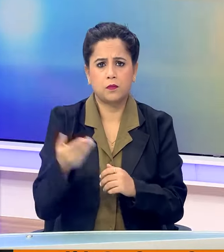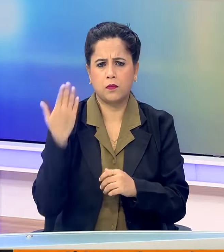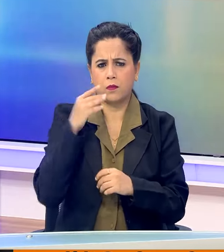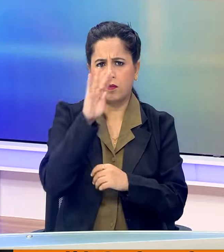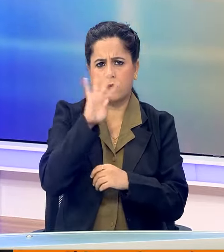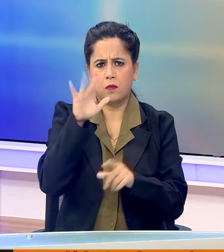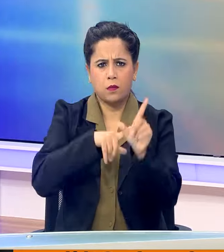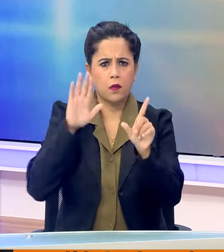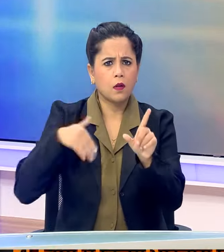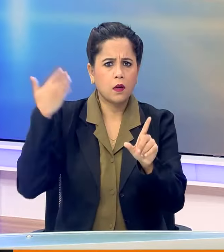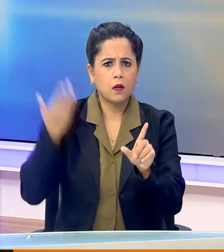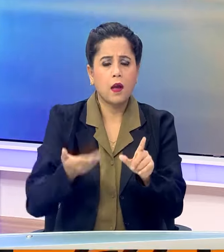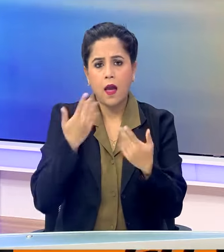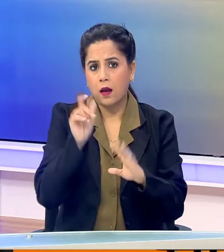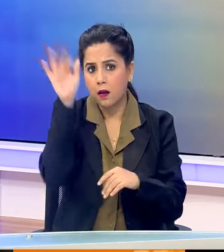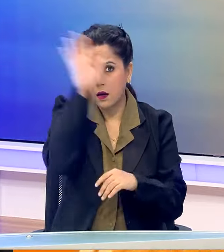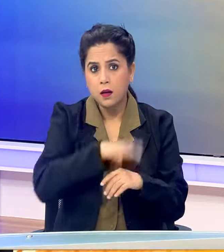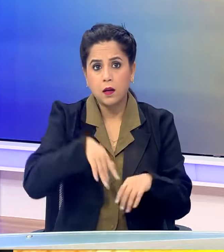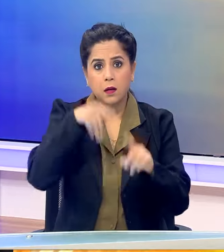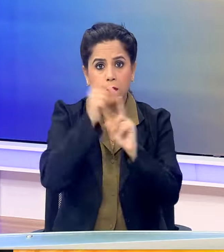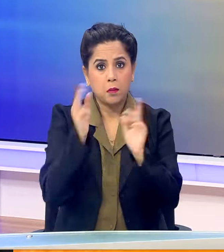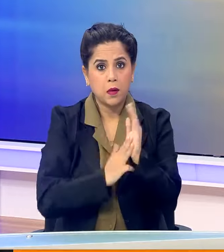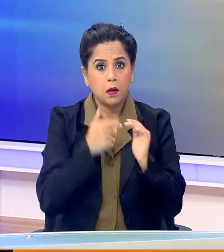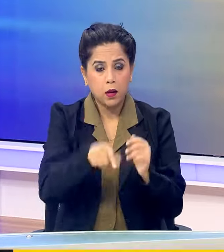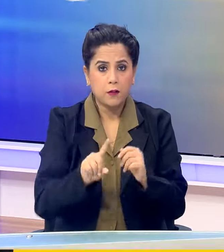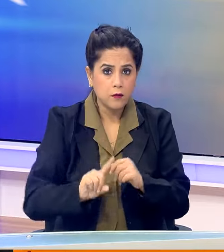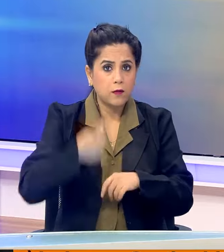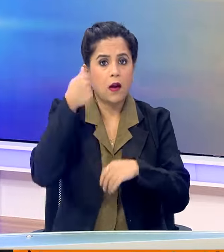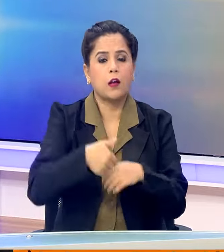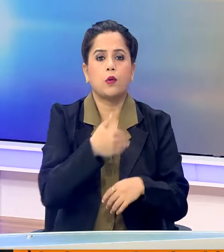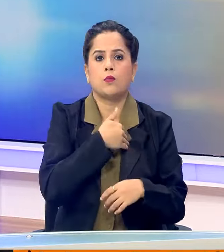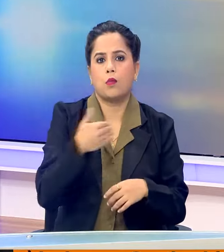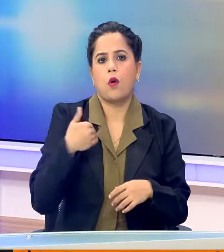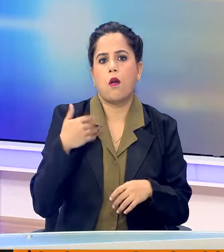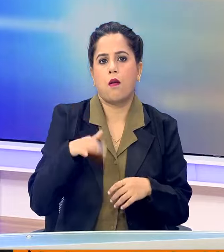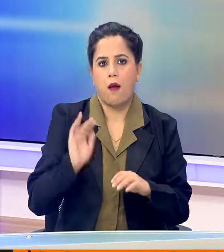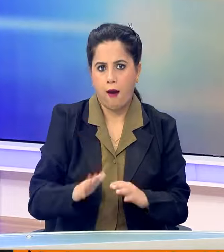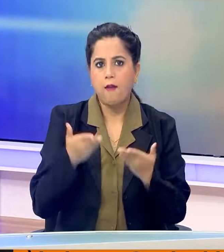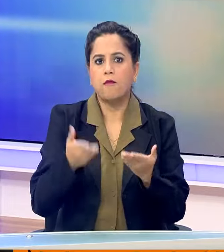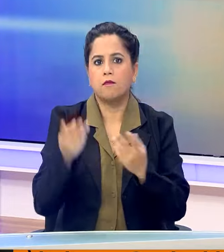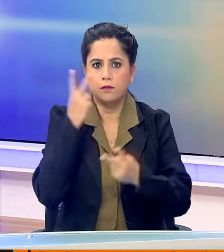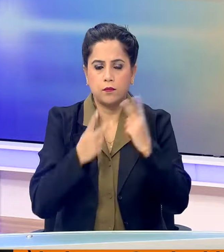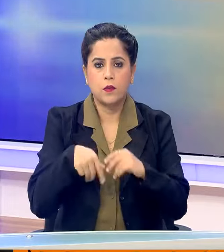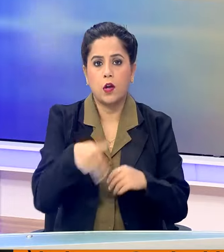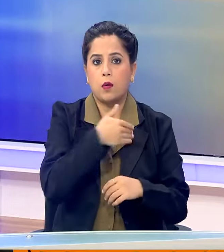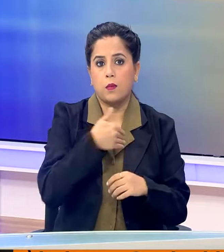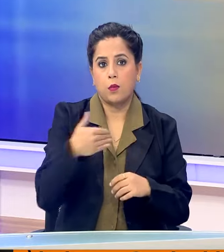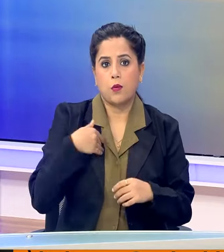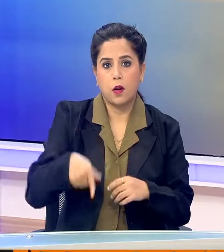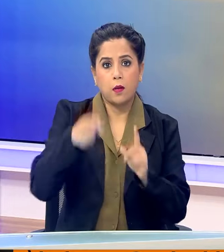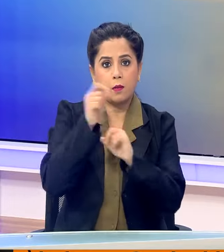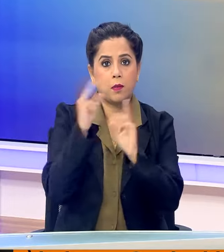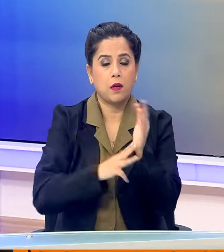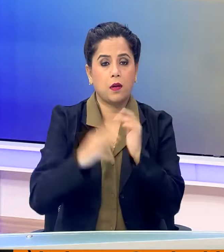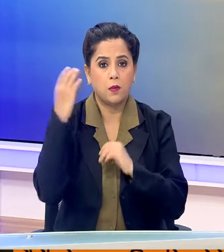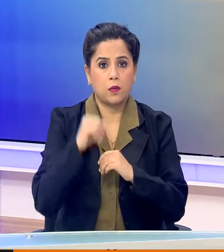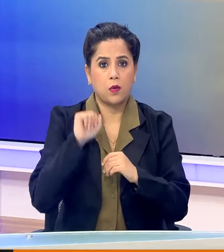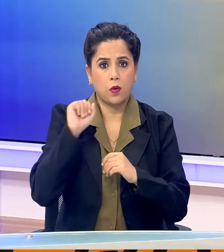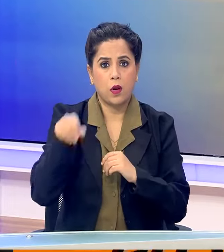45 वर्षों में किसी भारतीय प्रधानमंत्री की पहली पोलैंड यात्रा है पोलैंड में प्रधानमंत्री मोदी का राजधानी